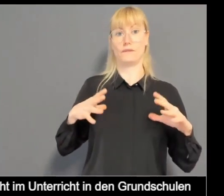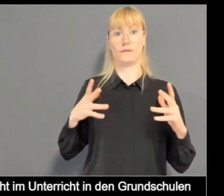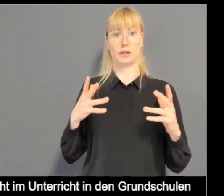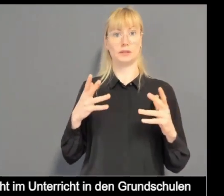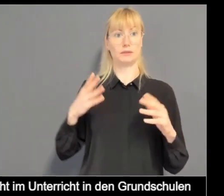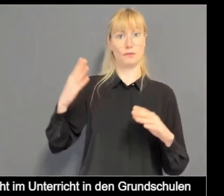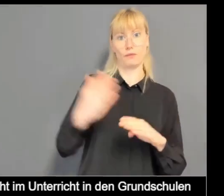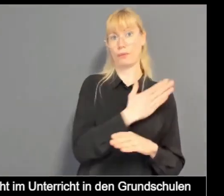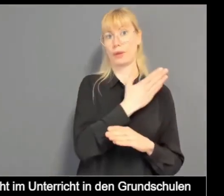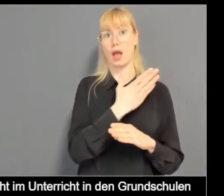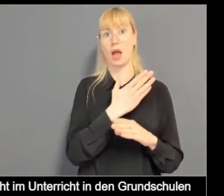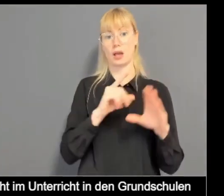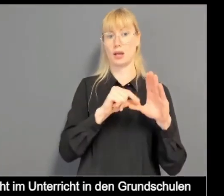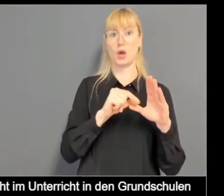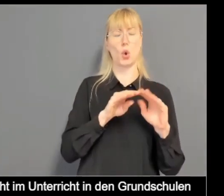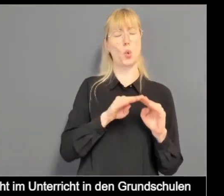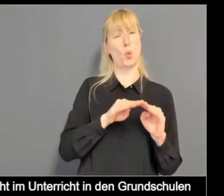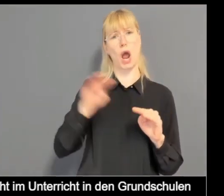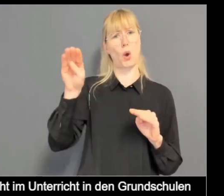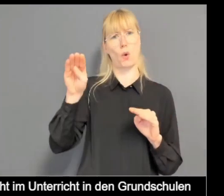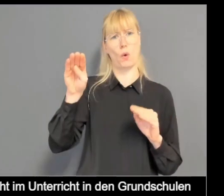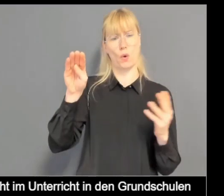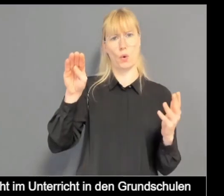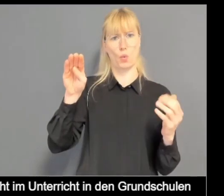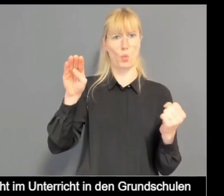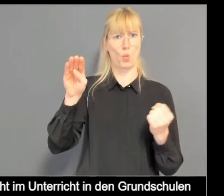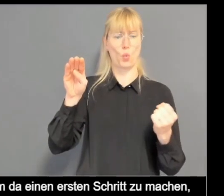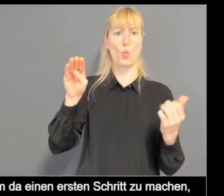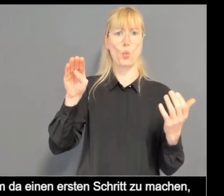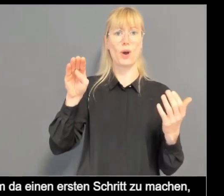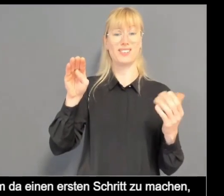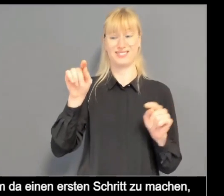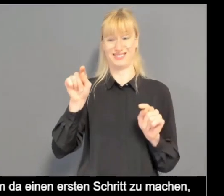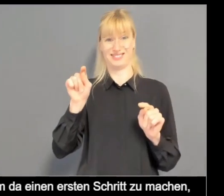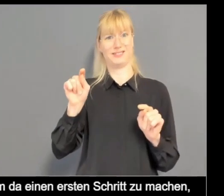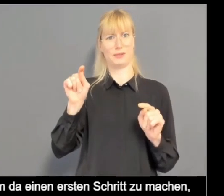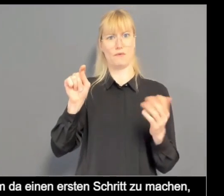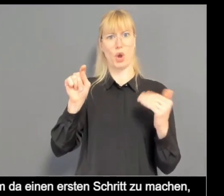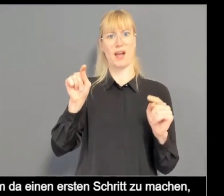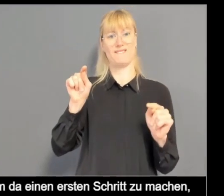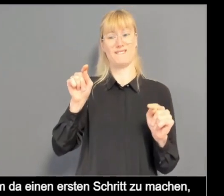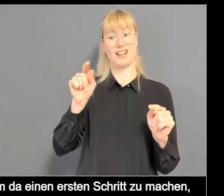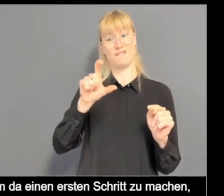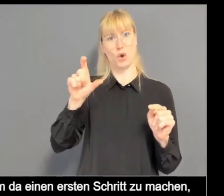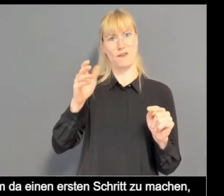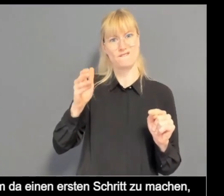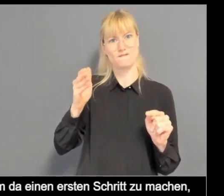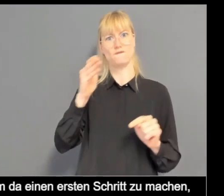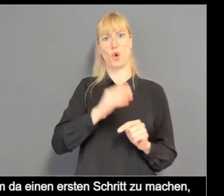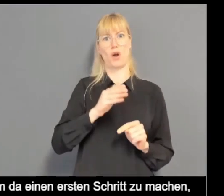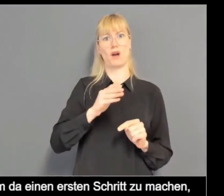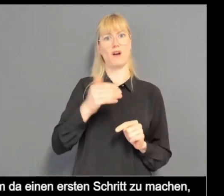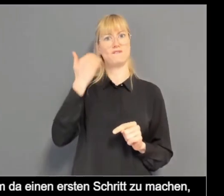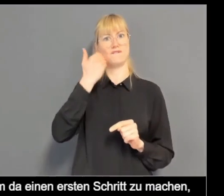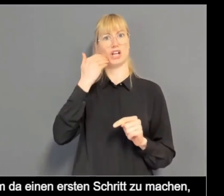jetzt direkt nach den Faschingsferien die Zahlen deutlich angestiegen. Das sind die Ansteckungen, die in